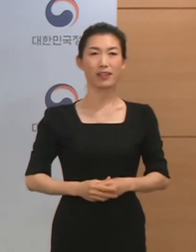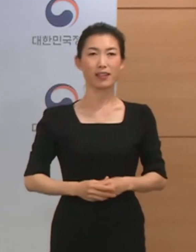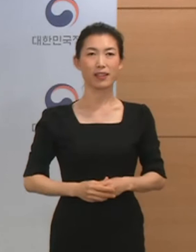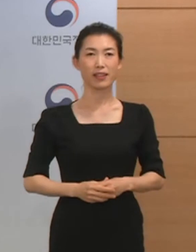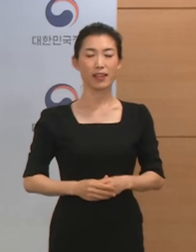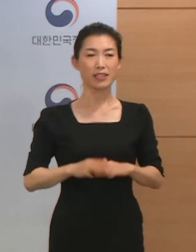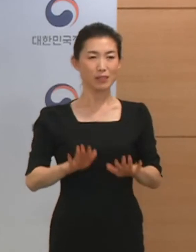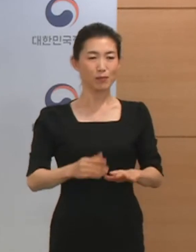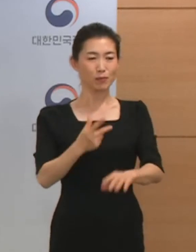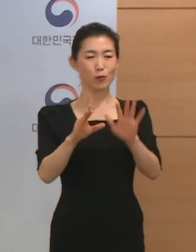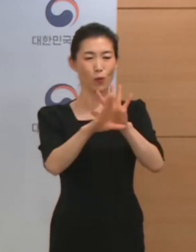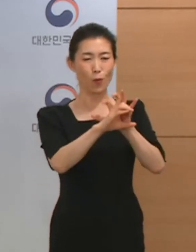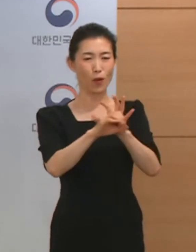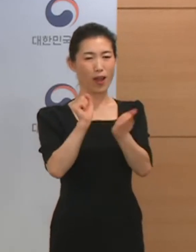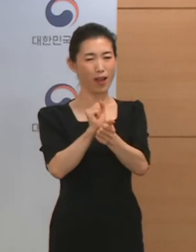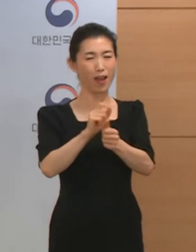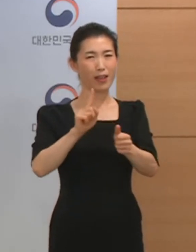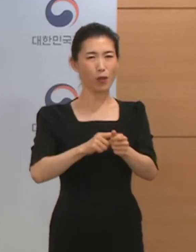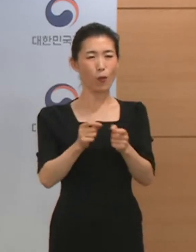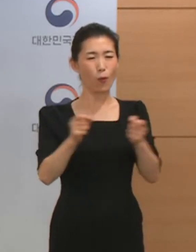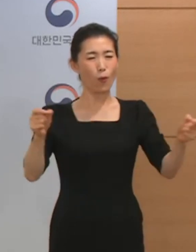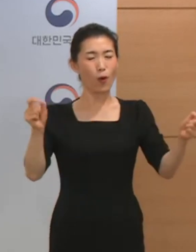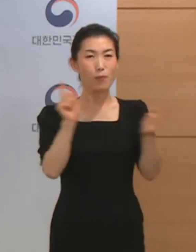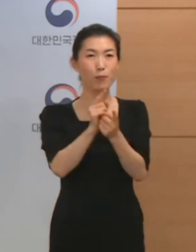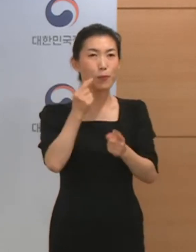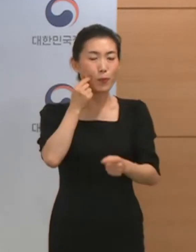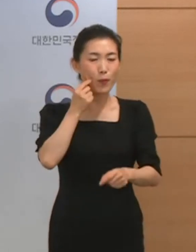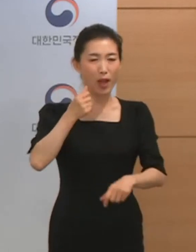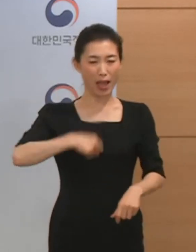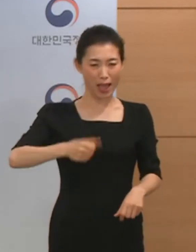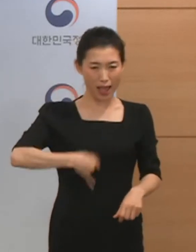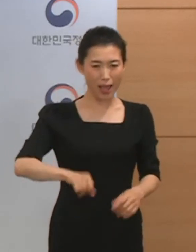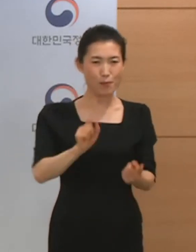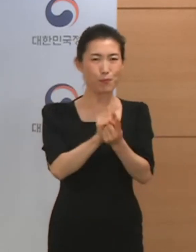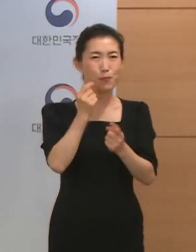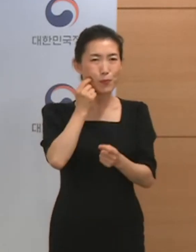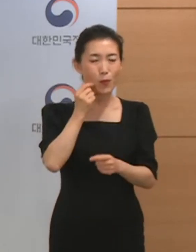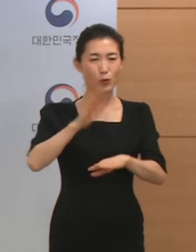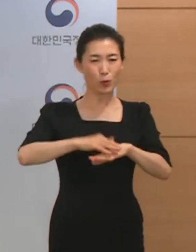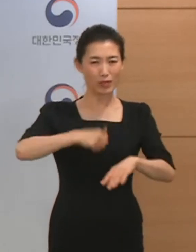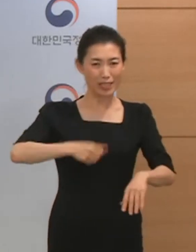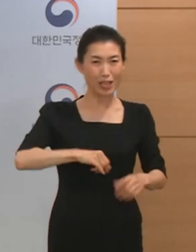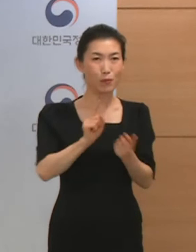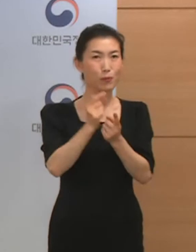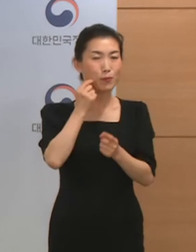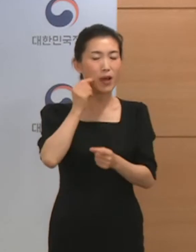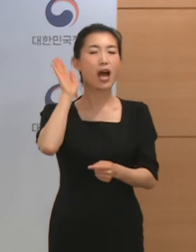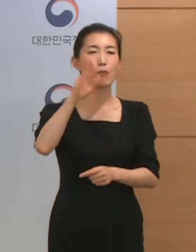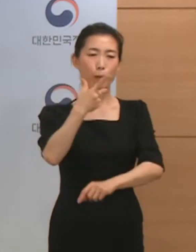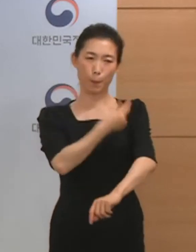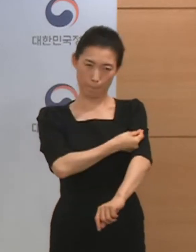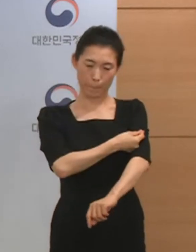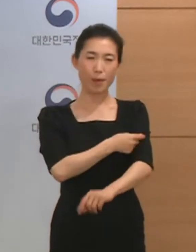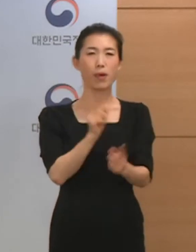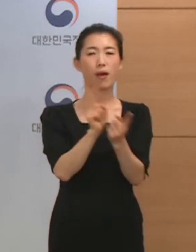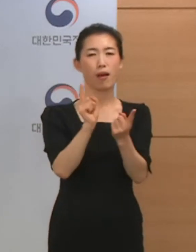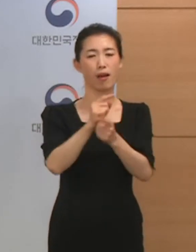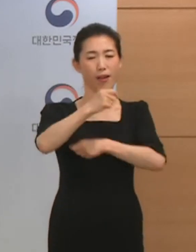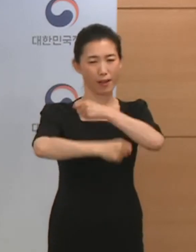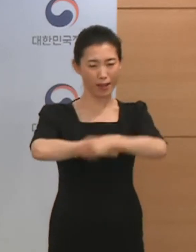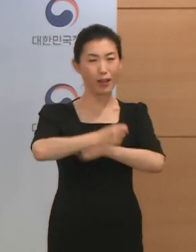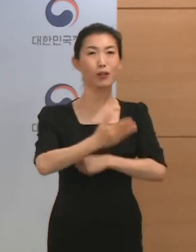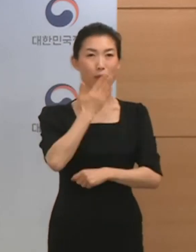오랫동안 만나지 못한 자녀와 손주를 걱정 없이 보는 것도 가능할 것입니다. 감염 걱정